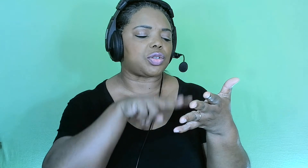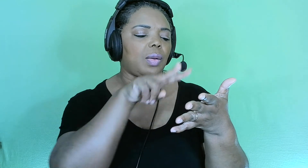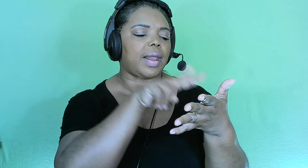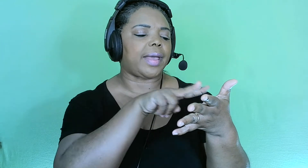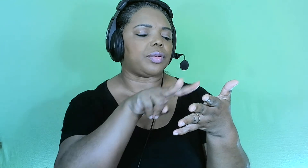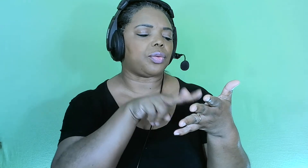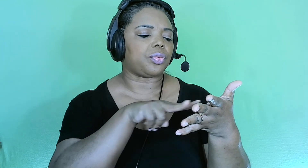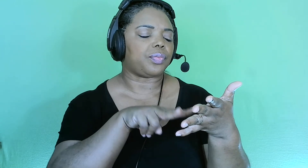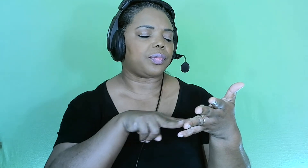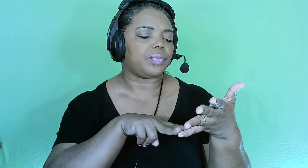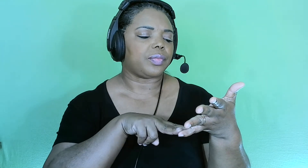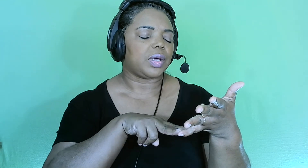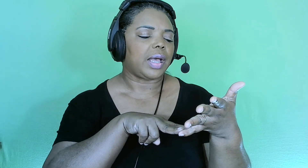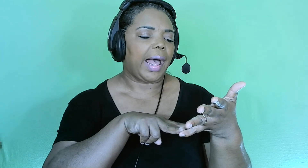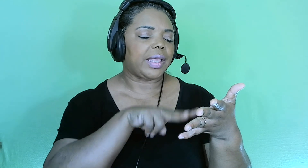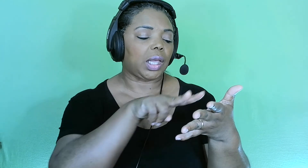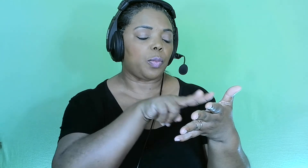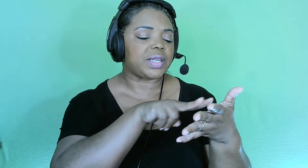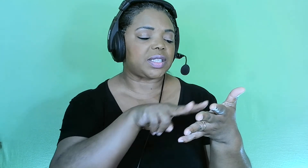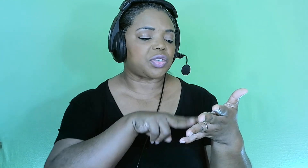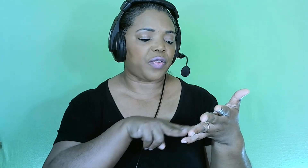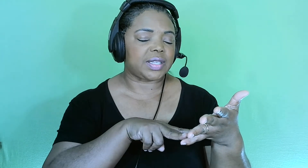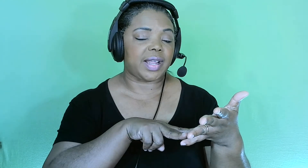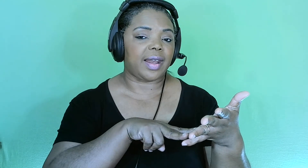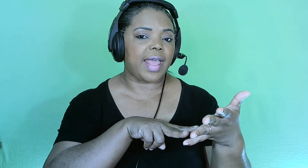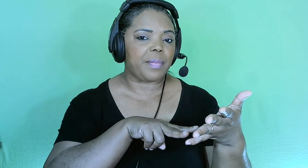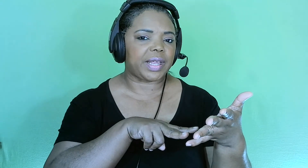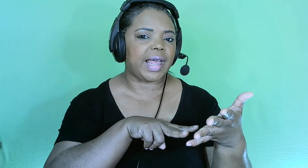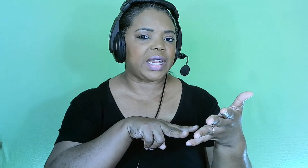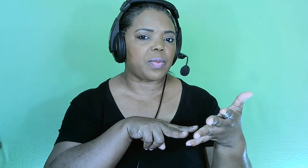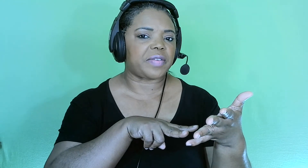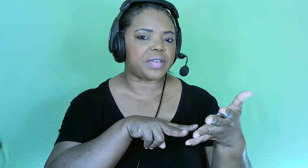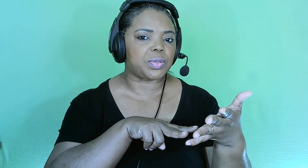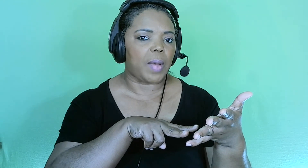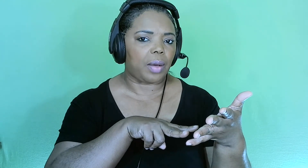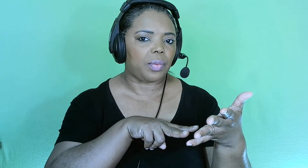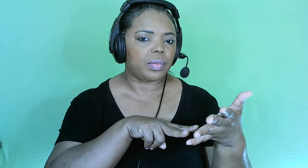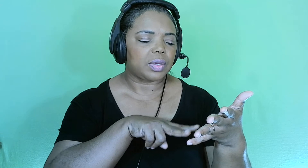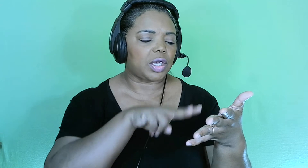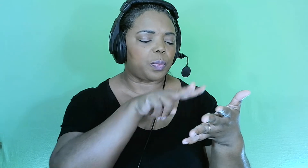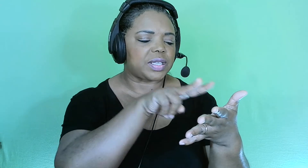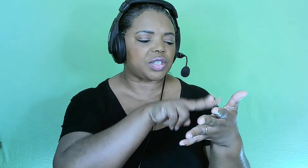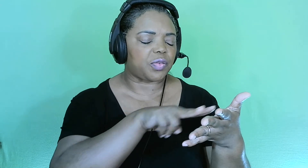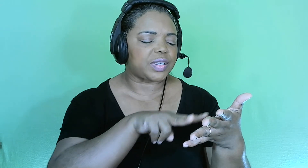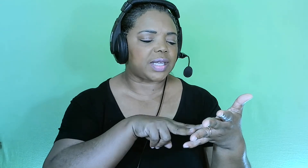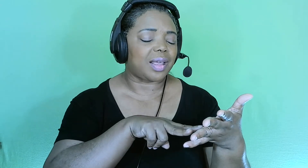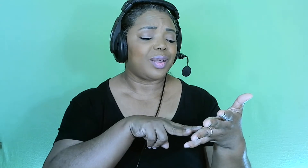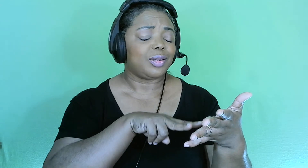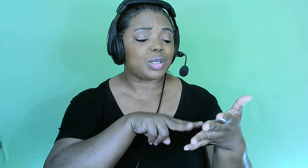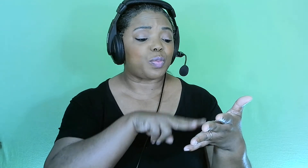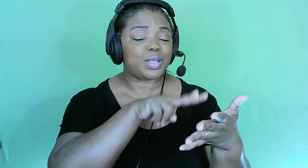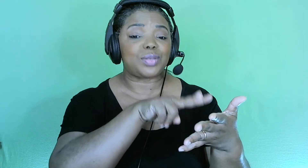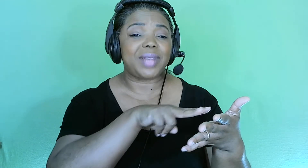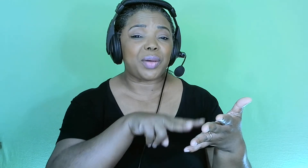estou lendo. Aí, o que eu preciso fazer? Lembra que a língua é visual. O que eu preciso fazer? Nossa, eu preciso